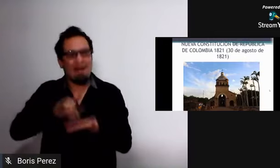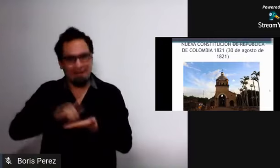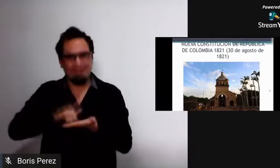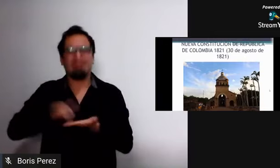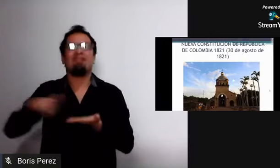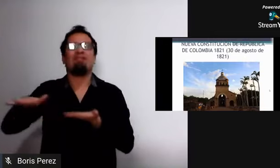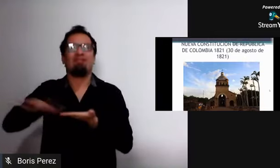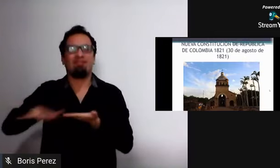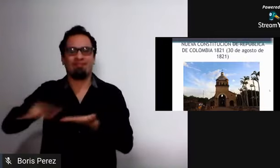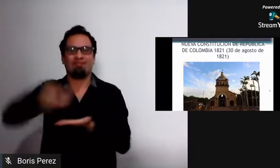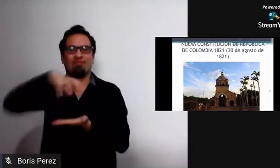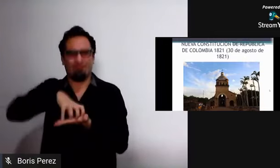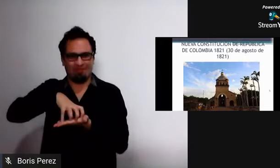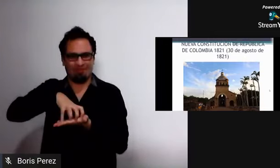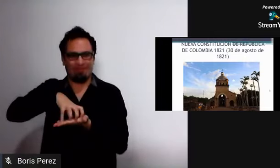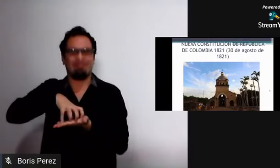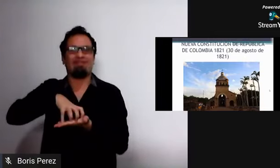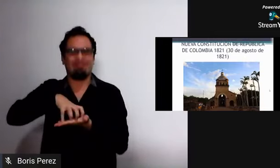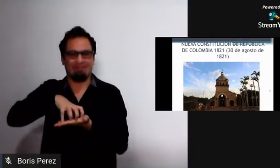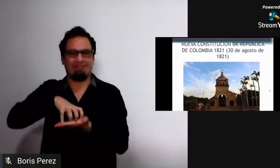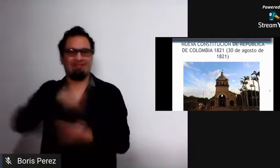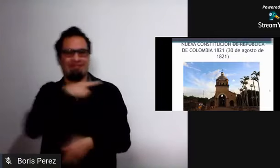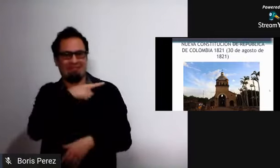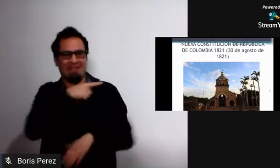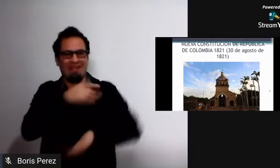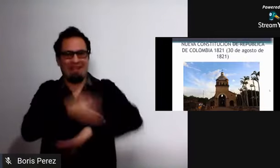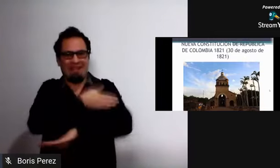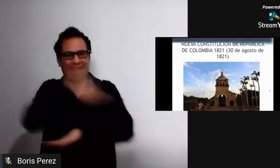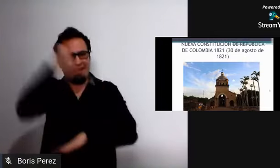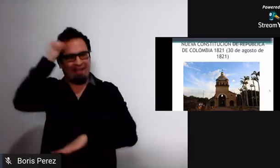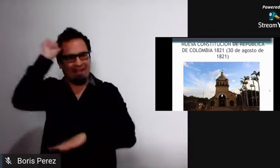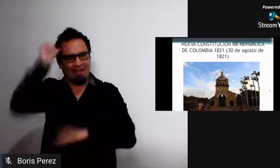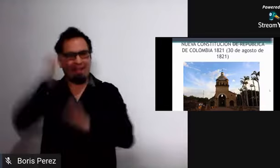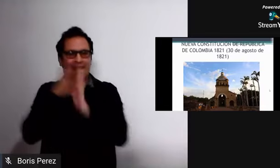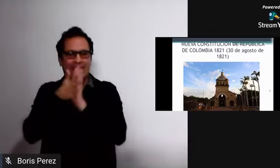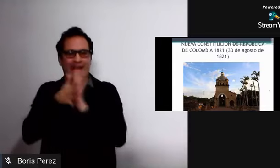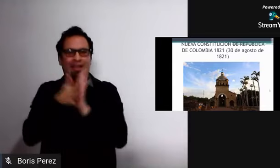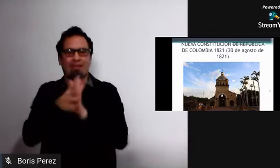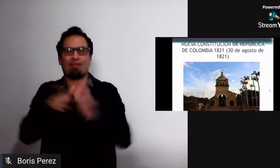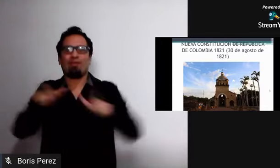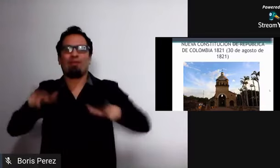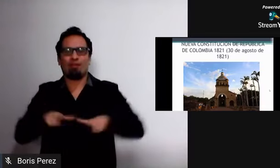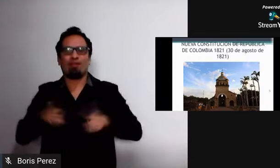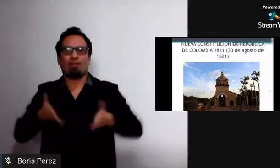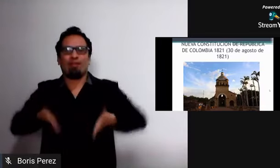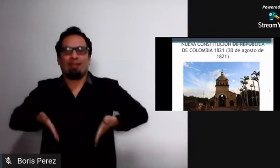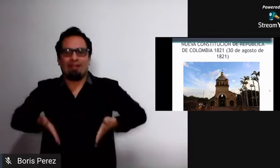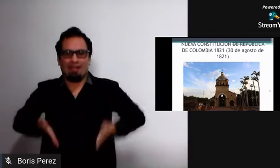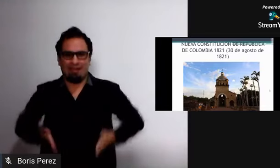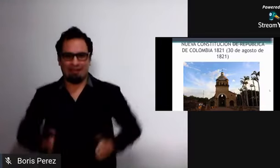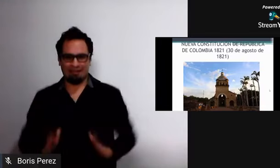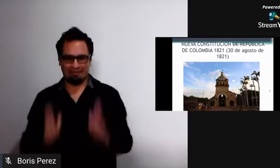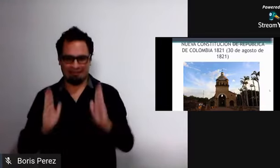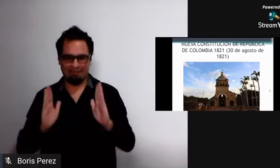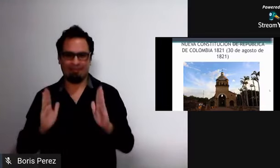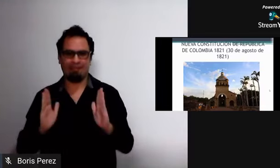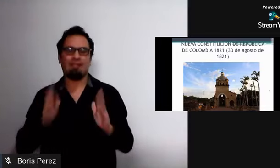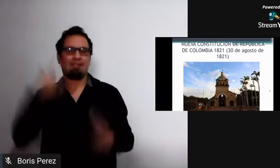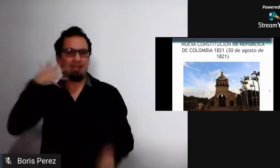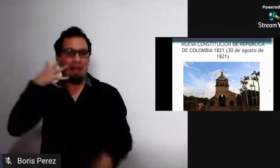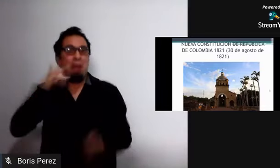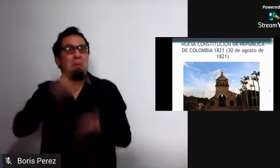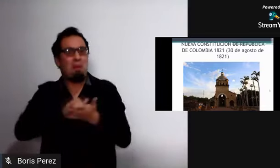de Colombia en el mismo municipio donde nace el comandante Francisco de Paula Santander, es decir, en Villa del